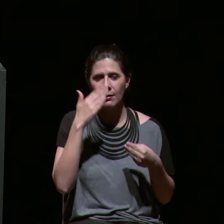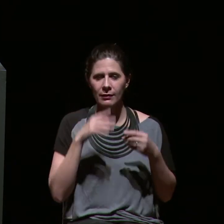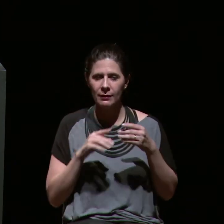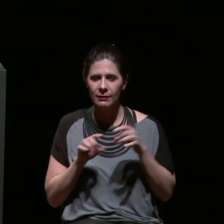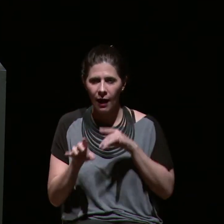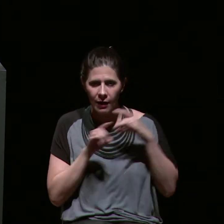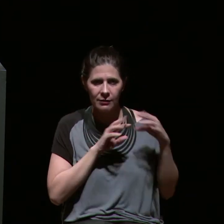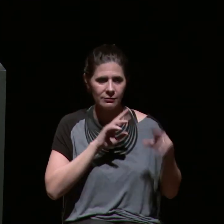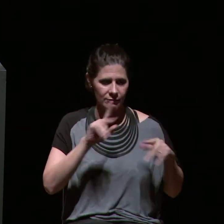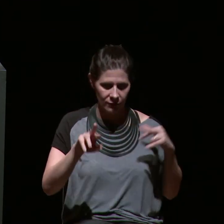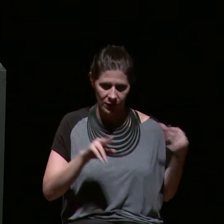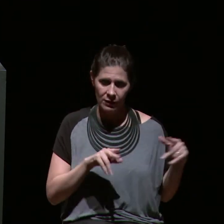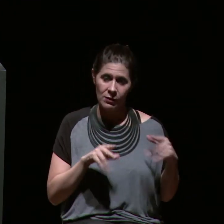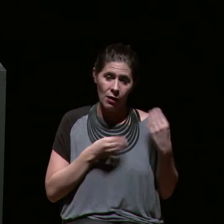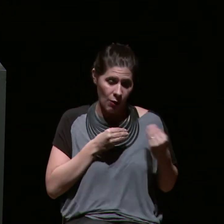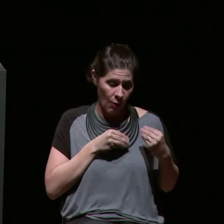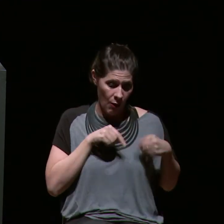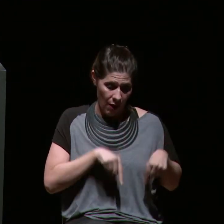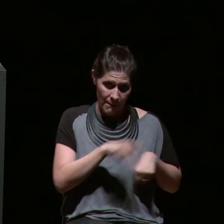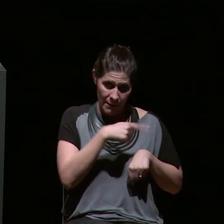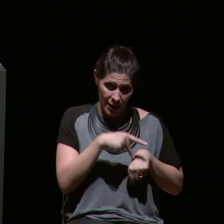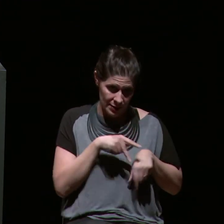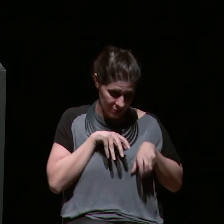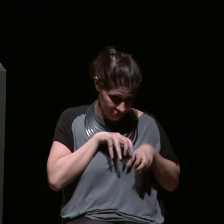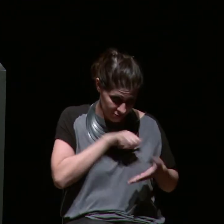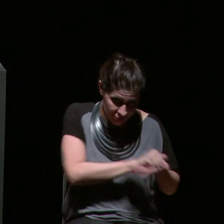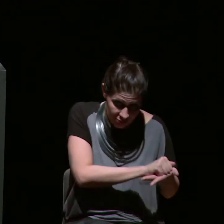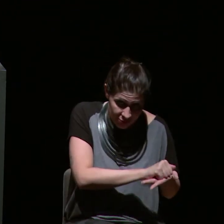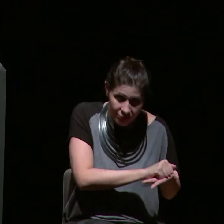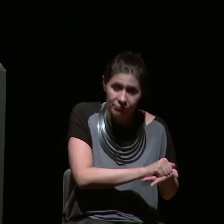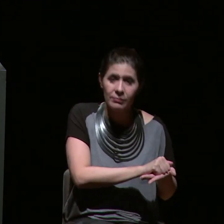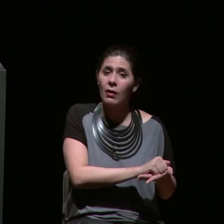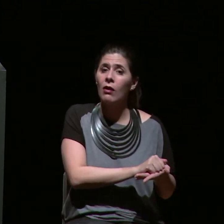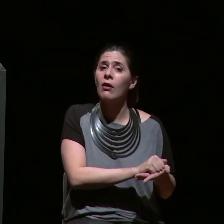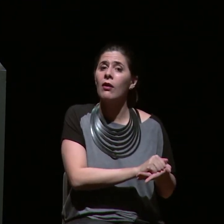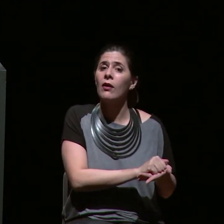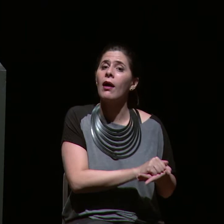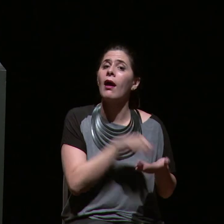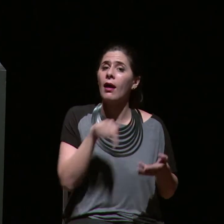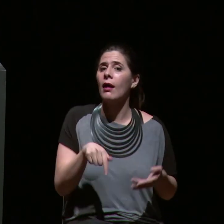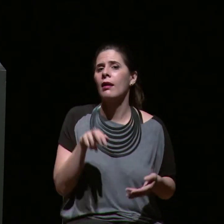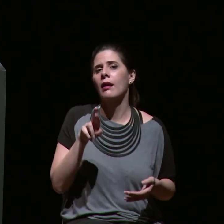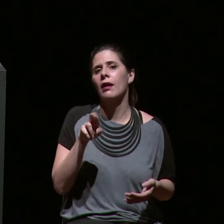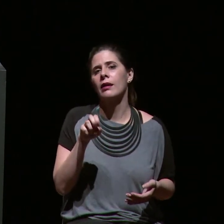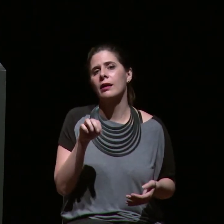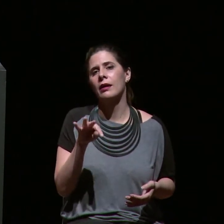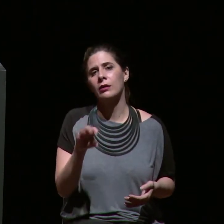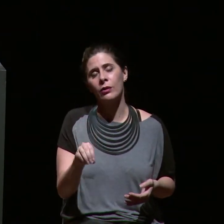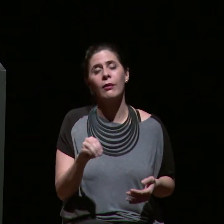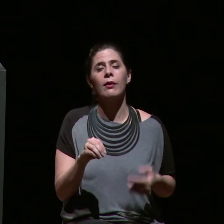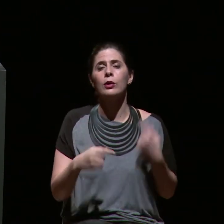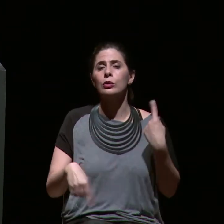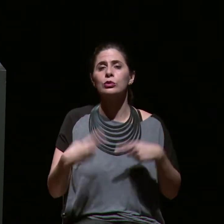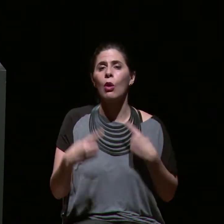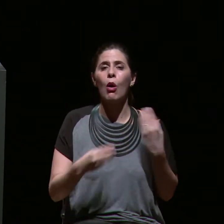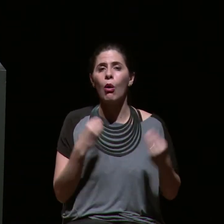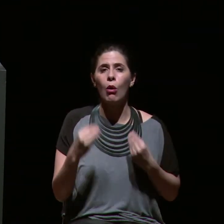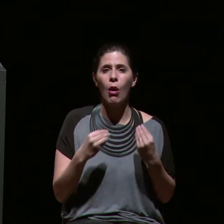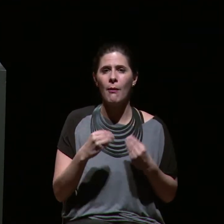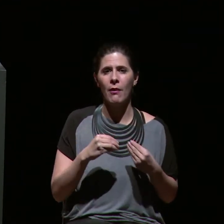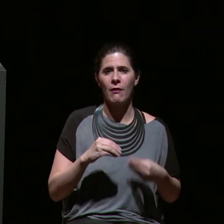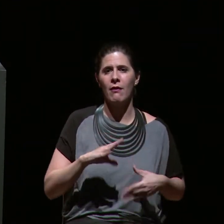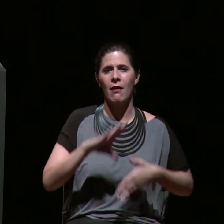implantação do colonialismo no país, Renato Araújo discute sobre a temática da transmissão de tecnologias africanas nas